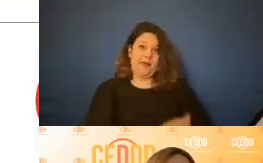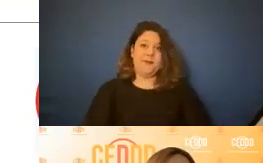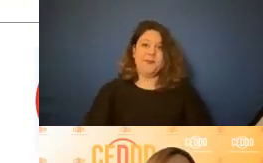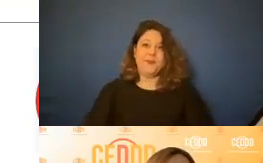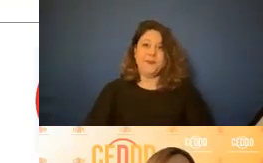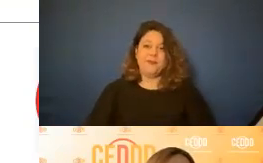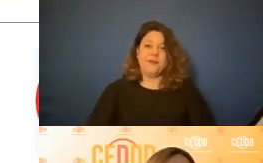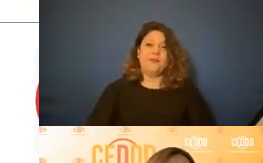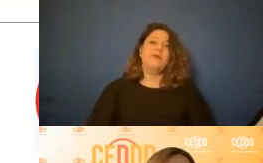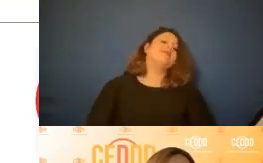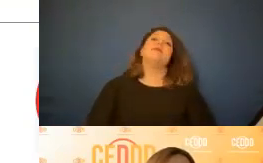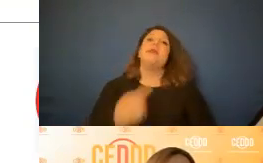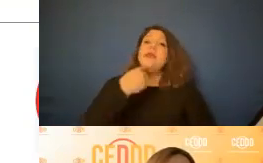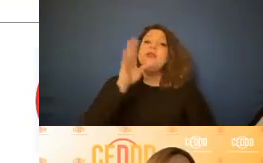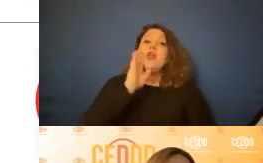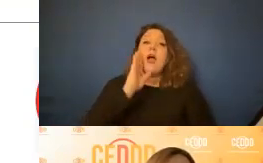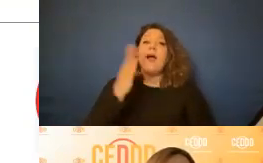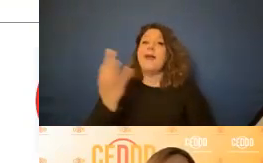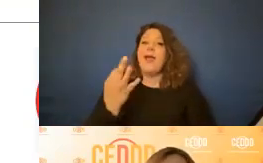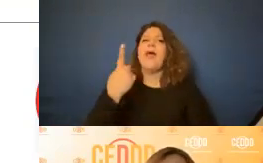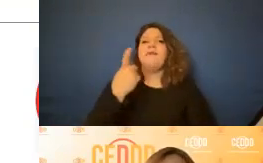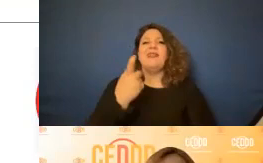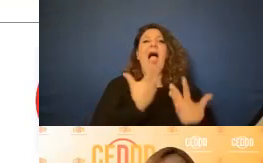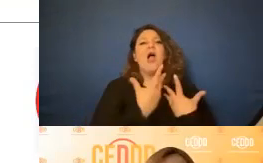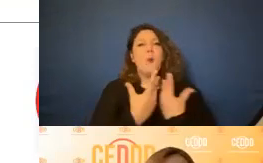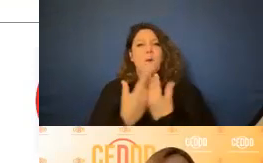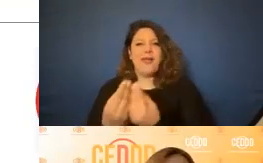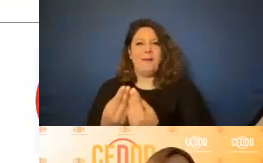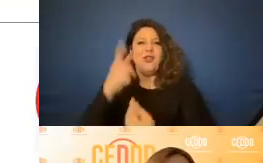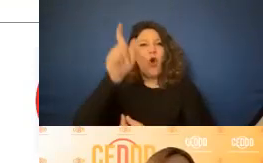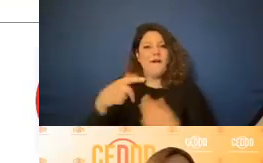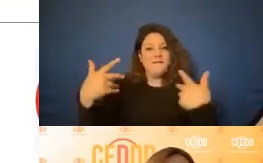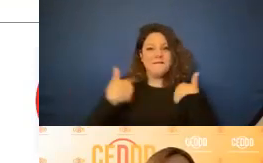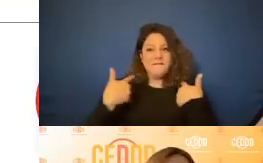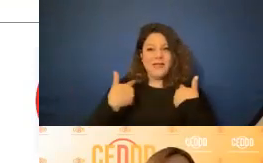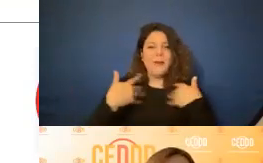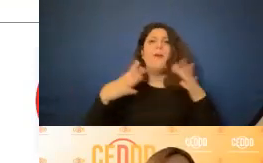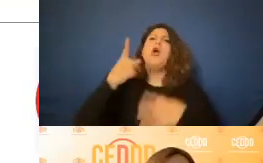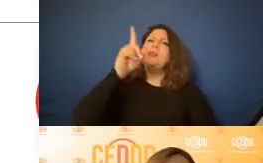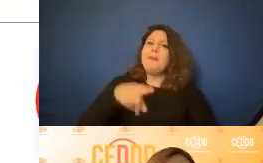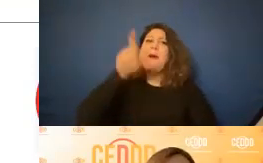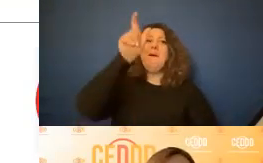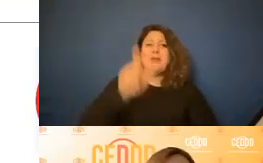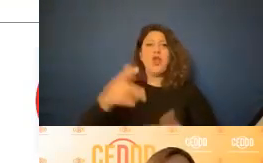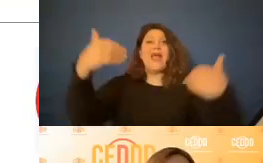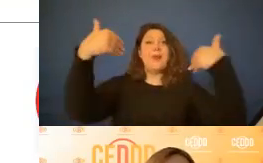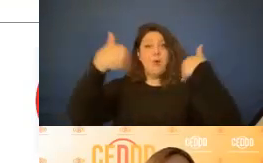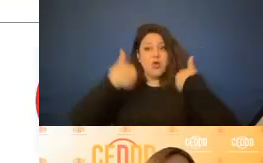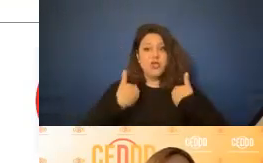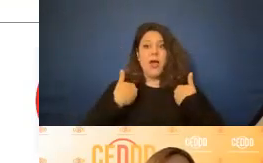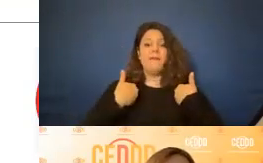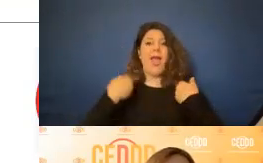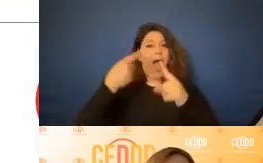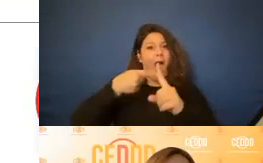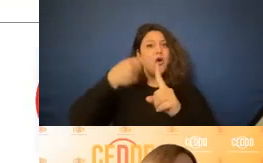Hemos dicho antes que tenemos que hacer un acompañamiento tanto con la víctima, pero también con el acosador. Es importante porque el niño que acosa,